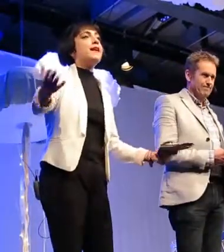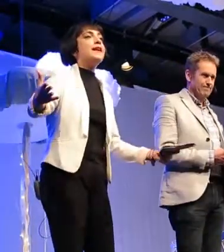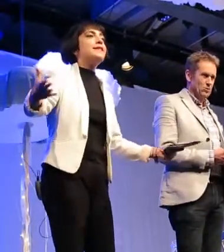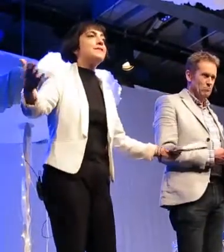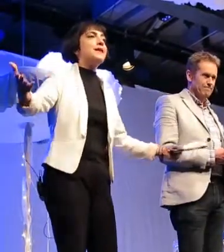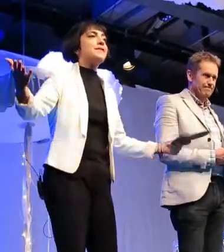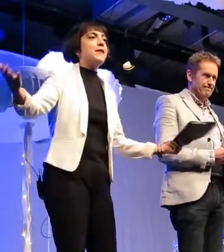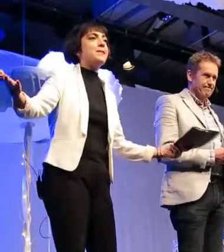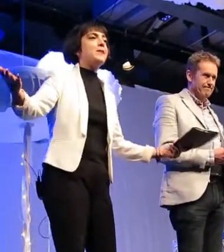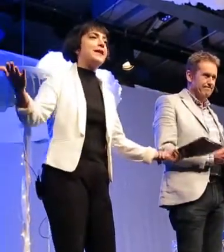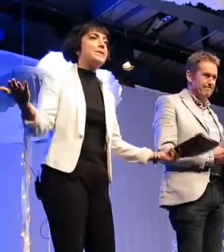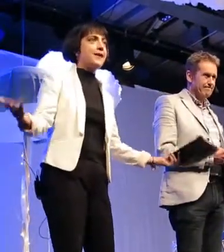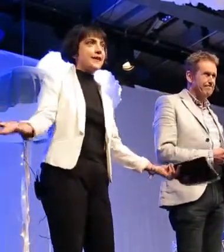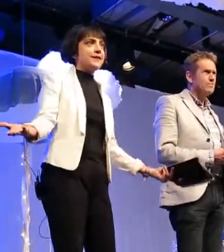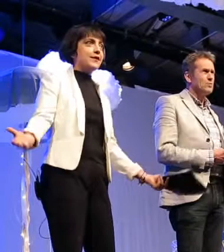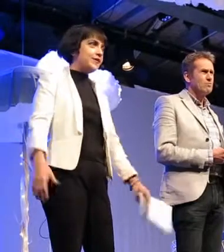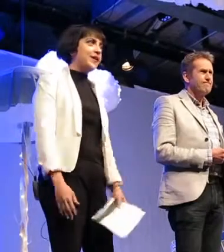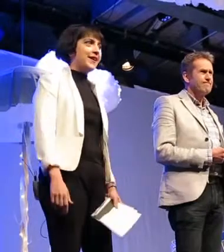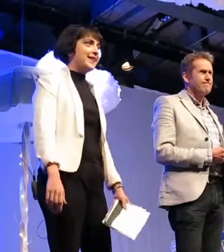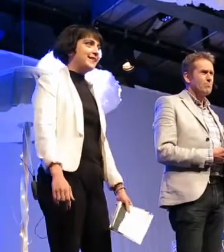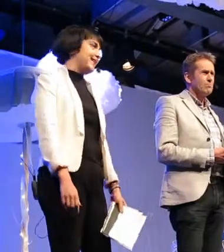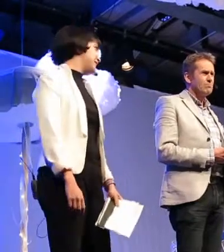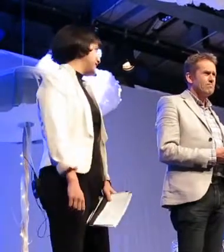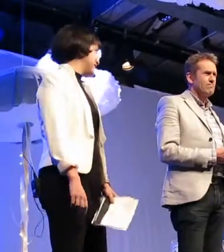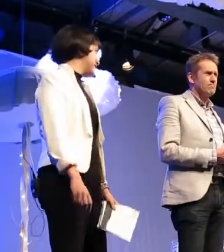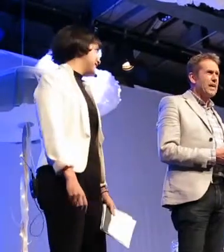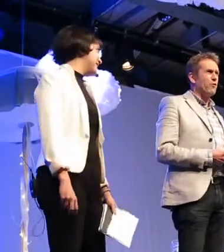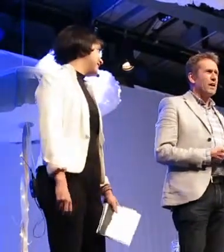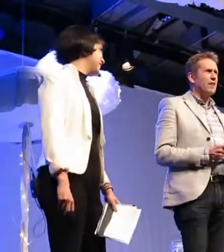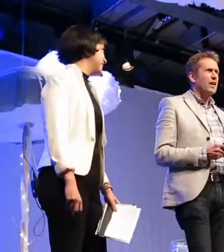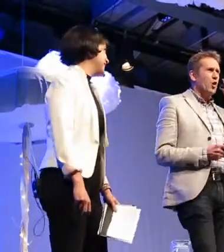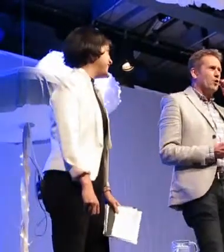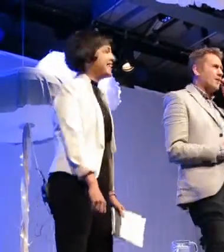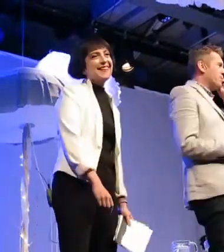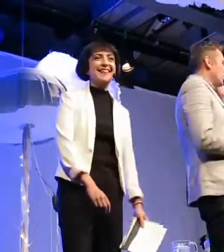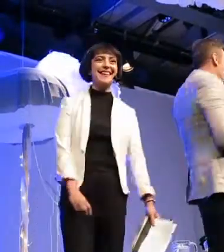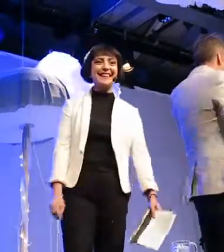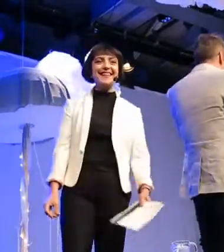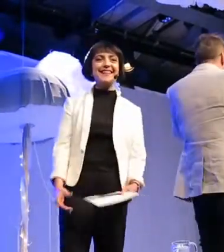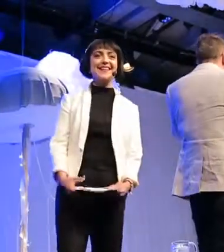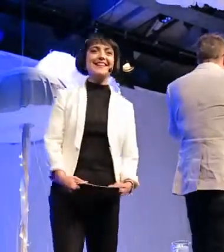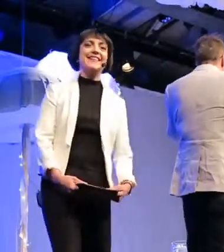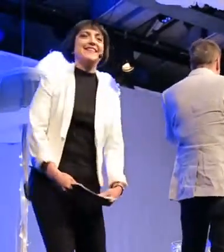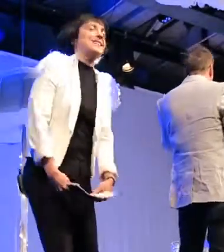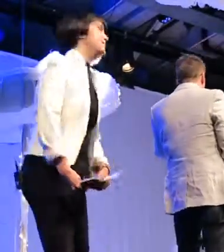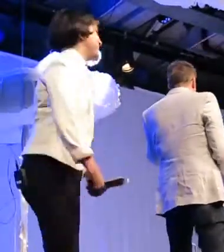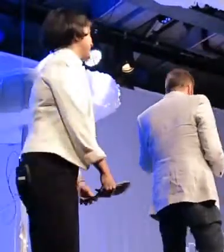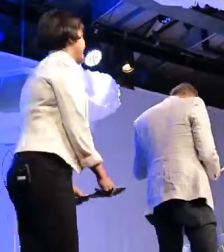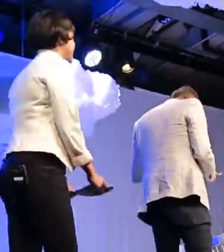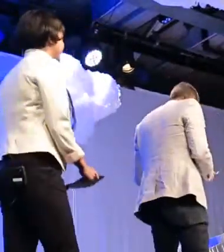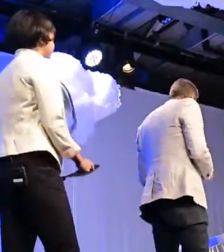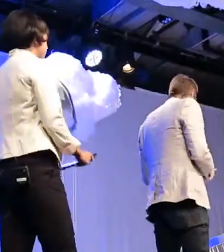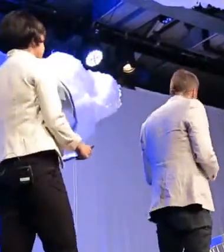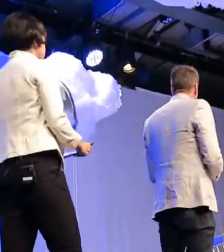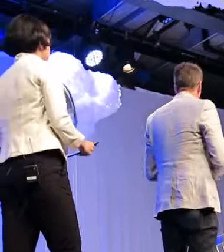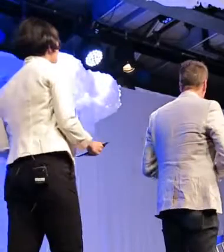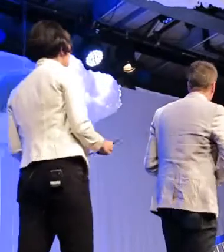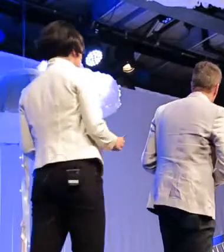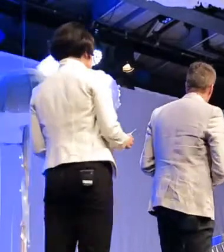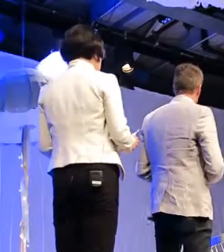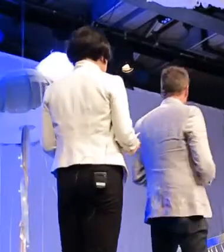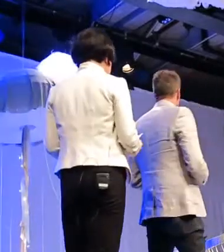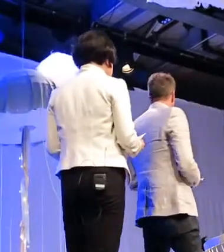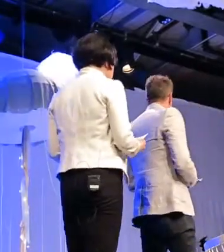framgång. Sverige ska bli en framgång i Paris. Vad kan vi göra? Säg. Det undrar vi. Och därför bjuder vi in Johan Rockström på scen.